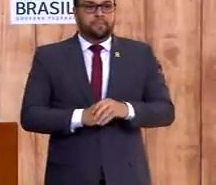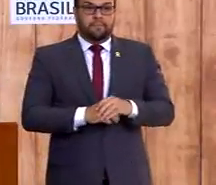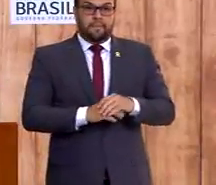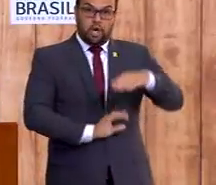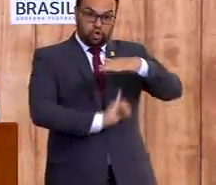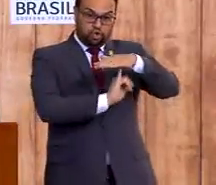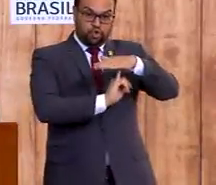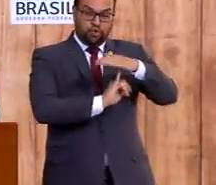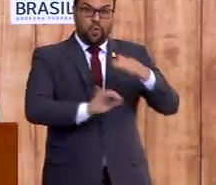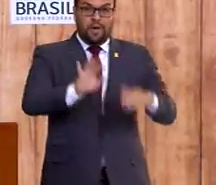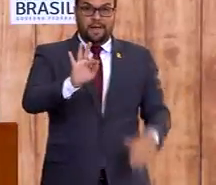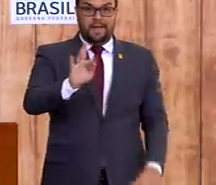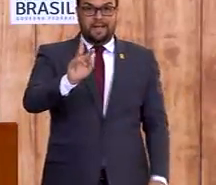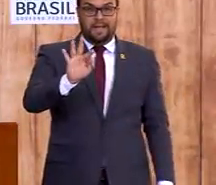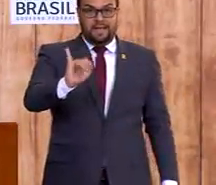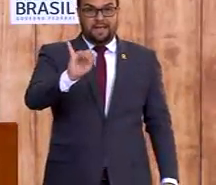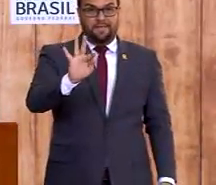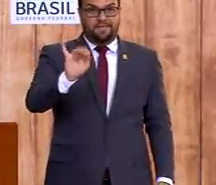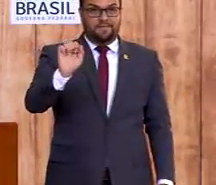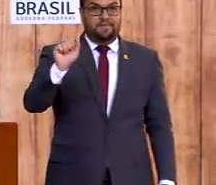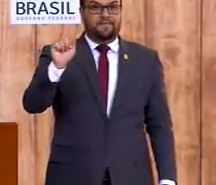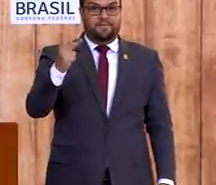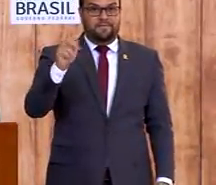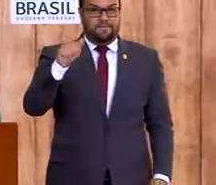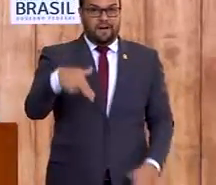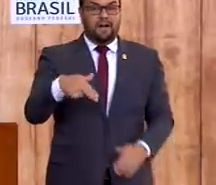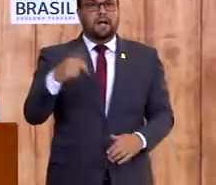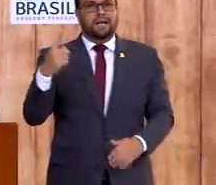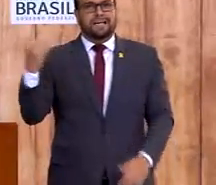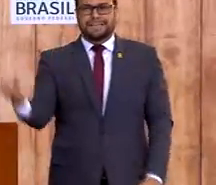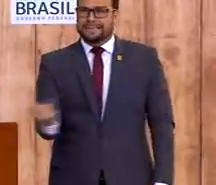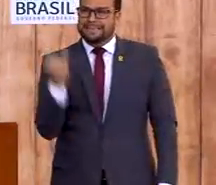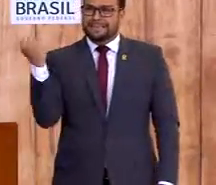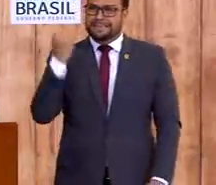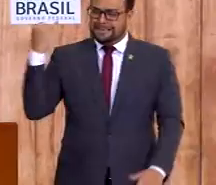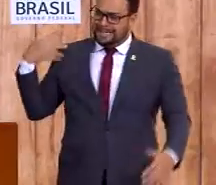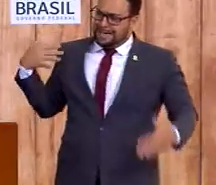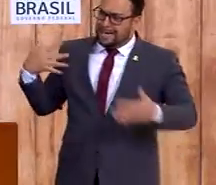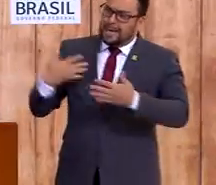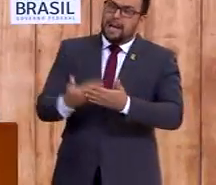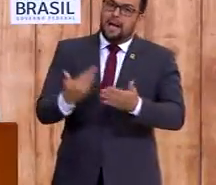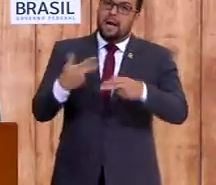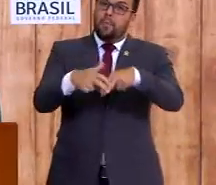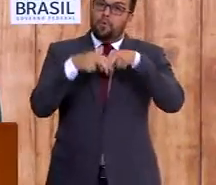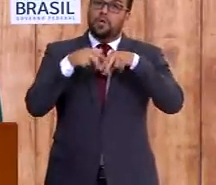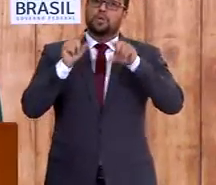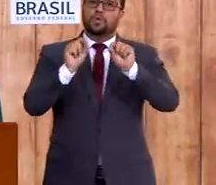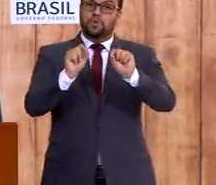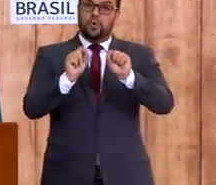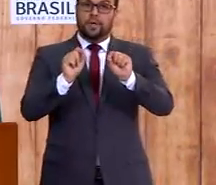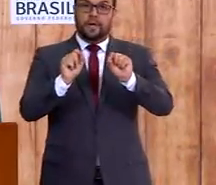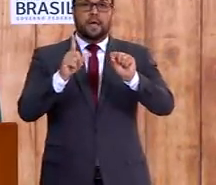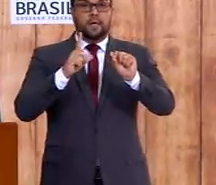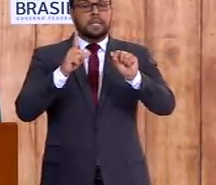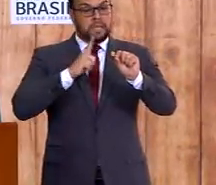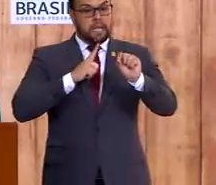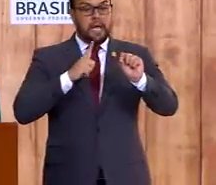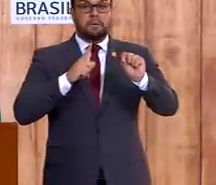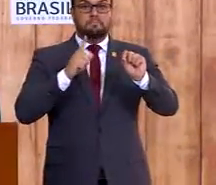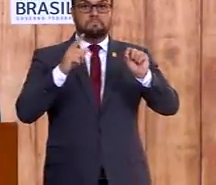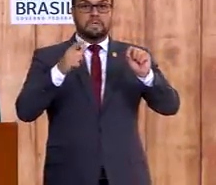uma atuação regulatória e fiscalizatória relevante e por isso grande parte do PIB do Brasil